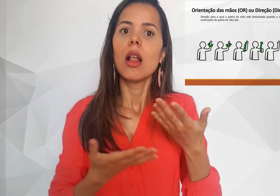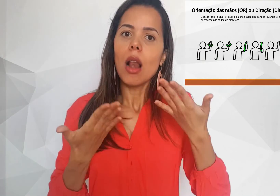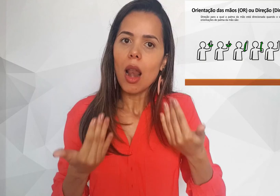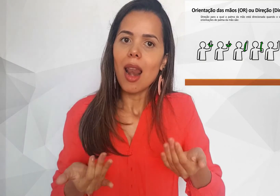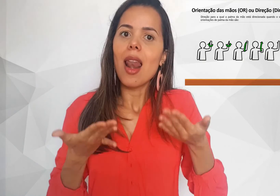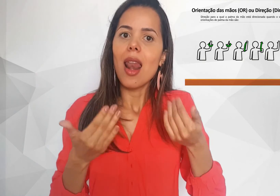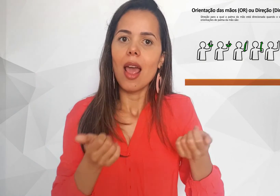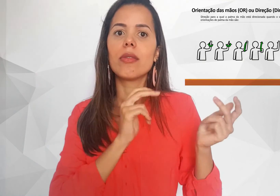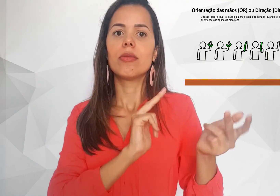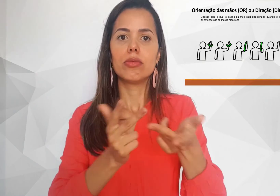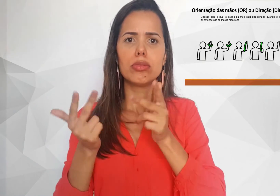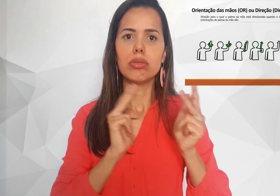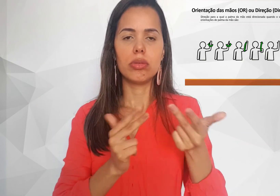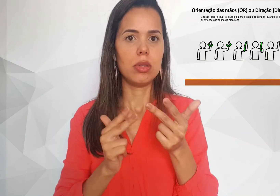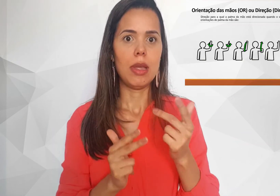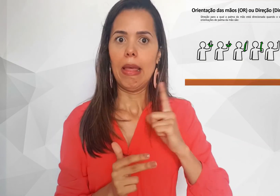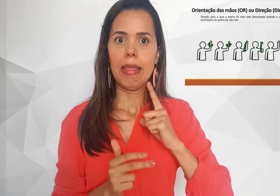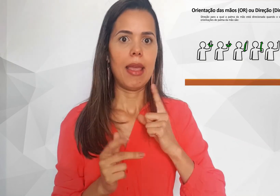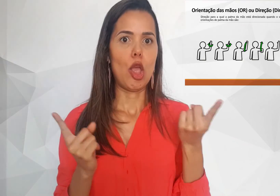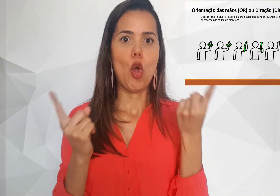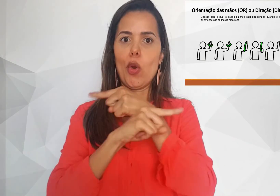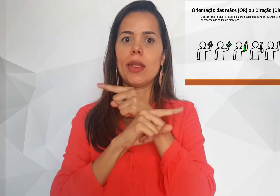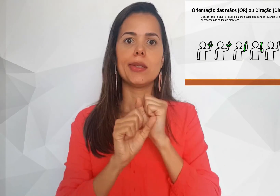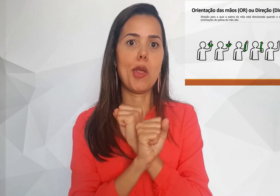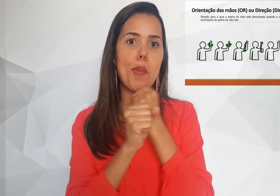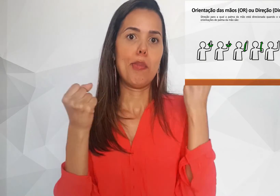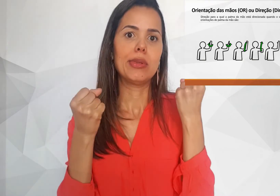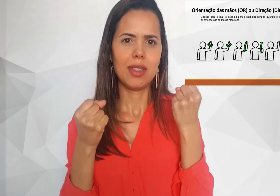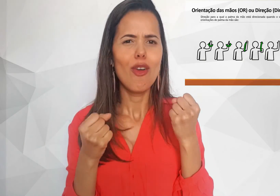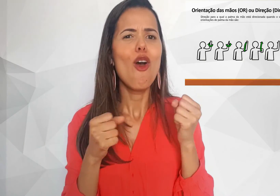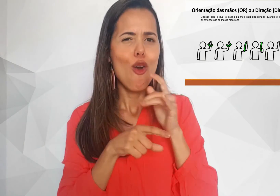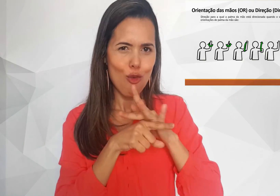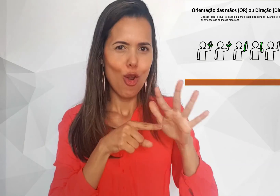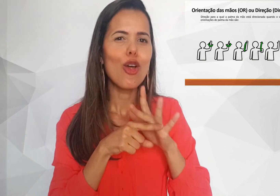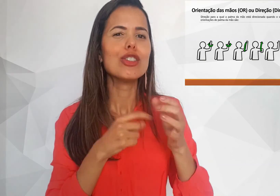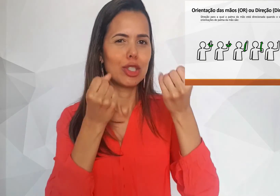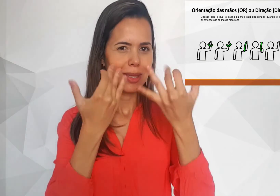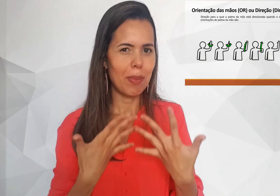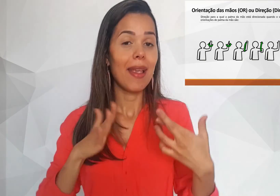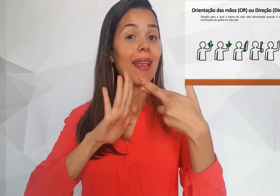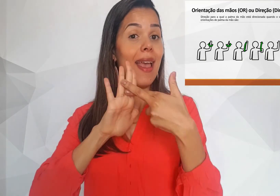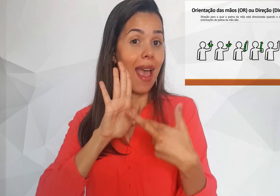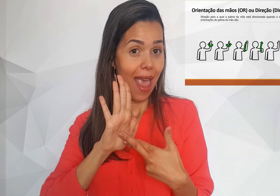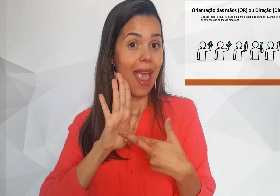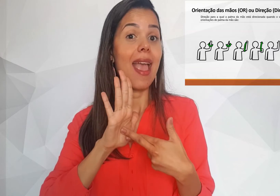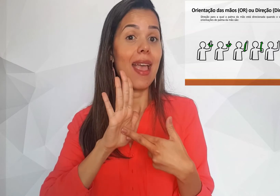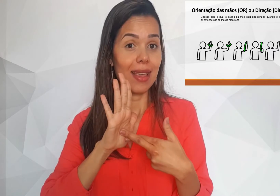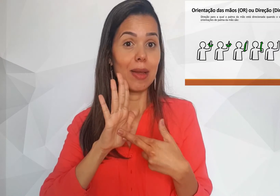articulação confortáveis para a execução de um sinal. A gente vai perceber que a fonologia apresenta